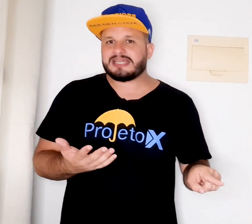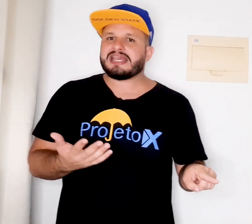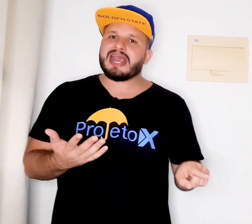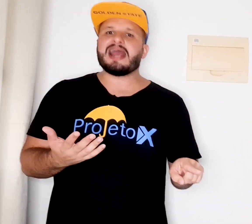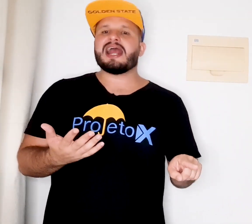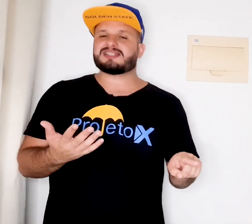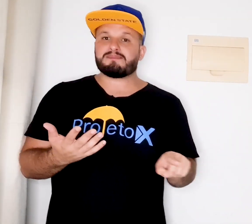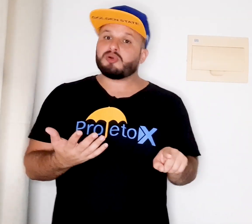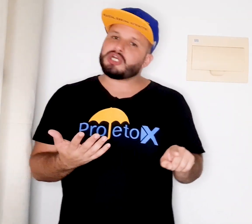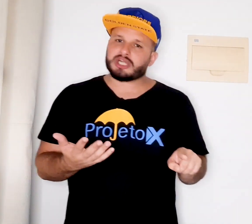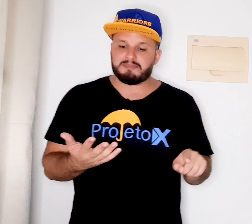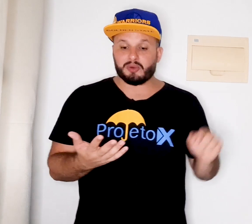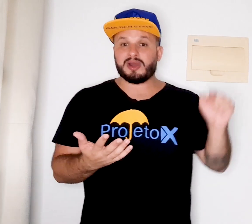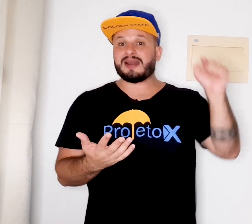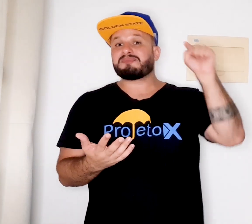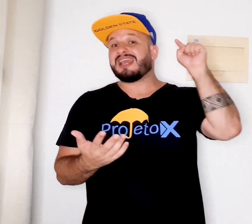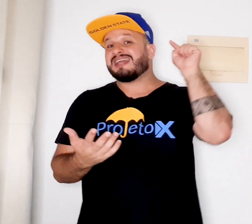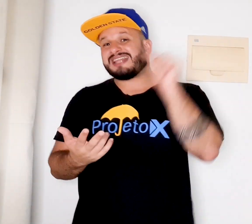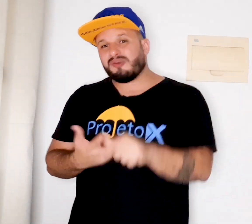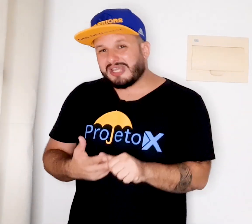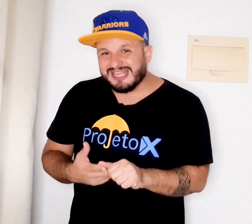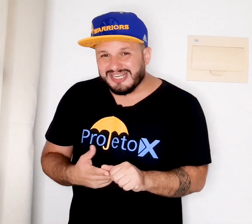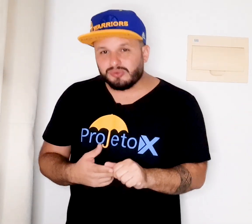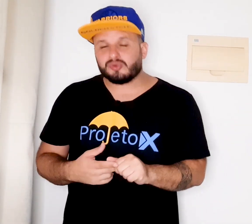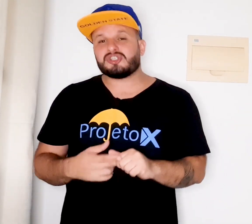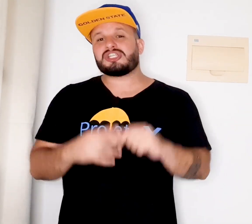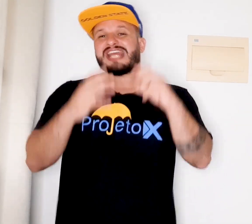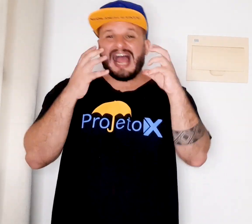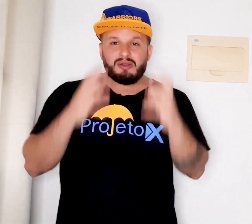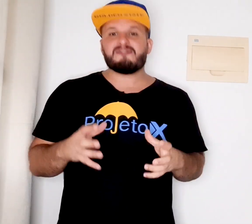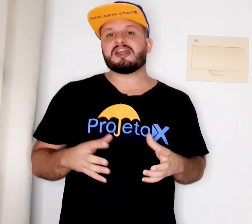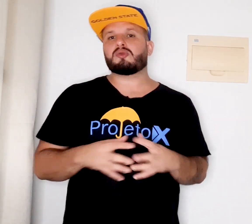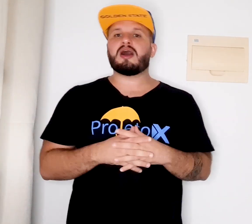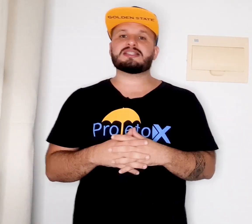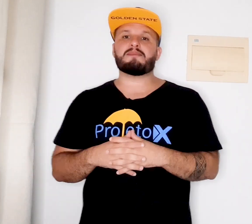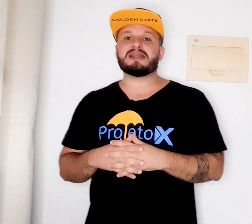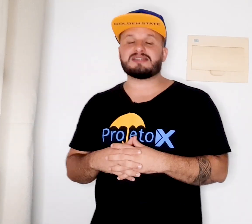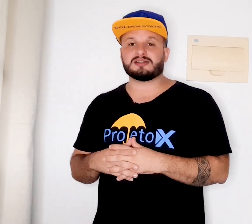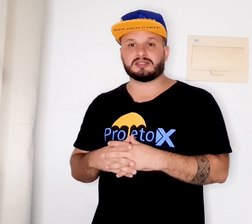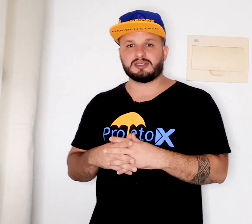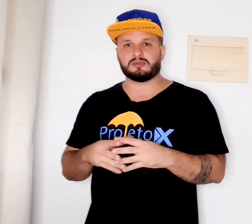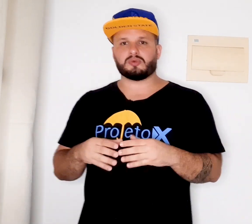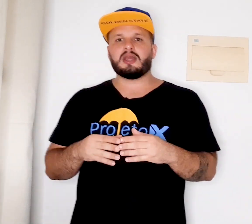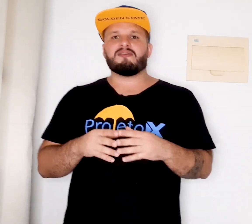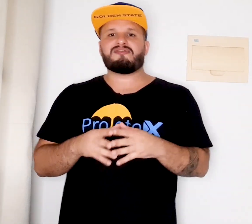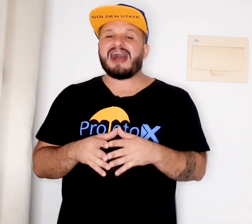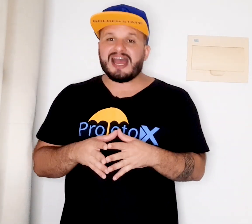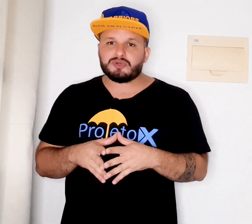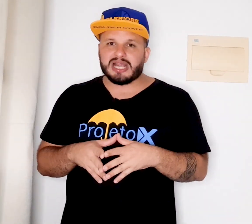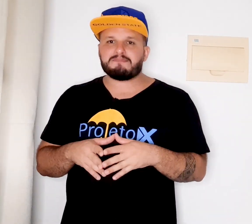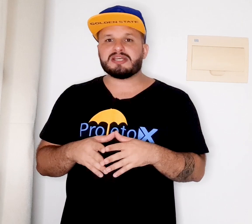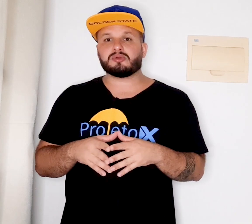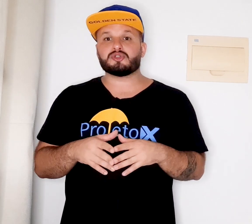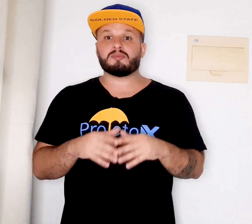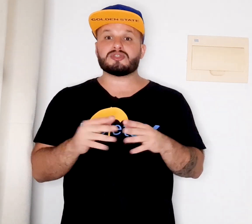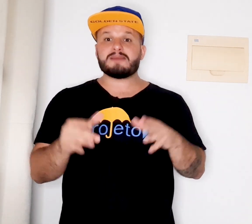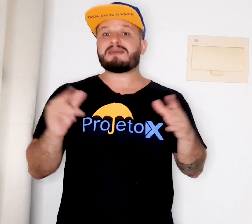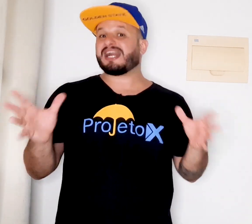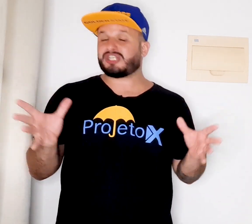é essa política peruana. Tem o querido Tiago Feitosa apresentando vários capítulos sobre os